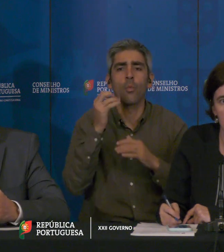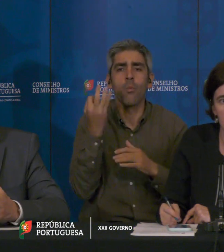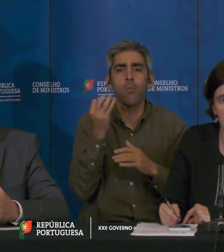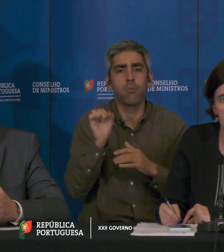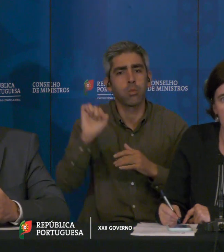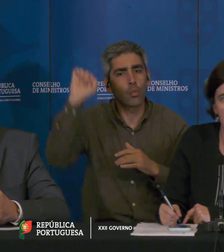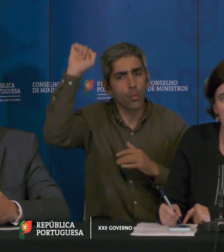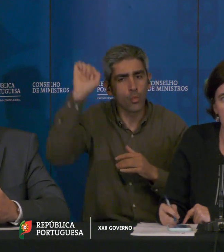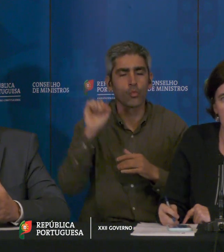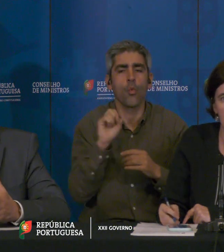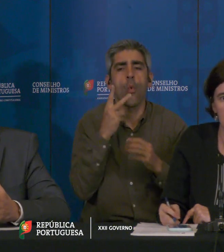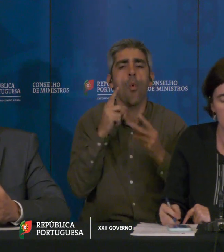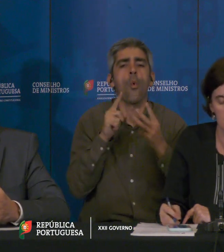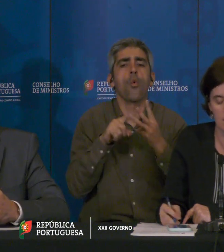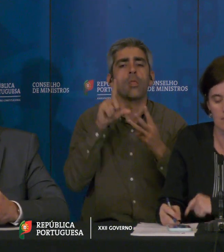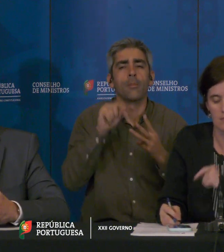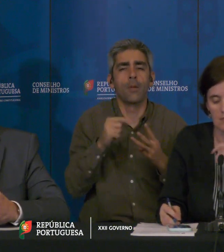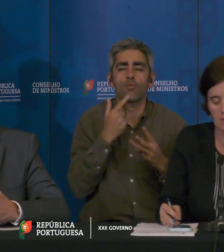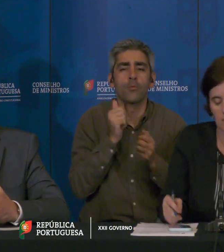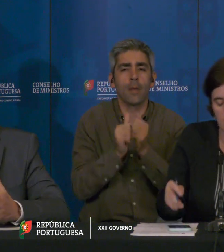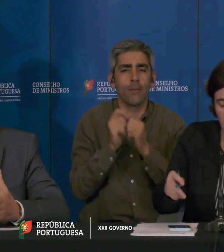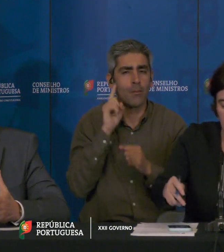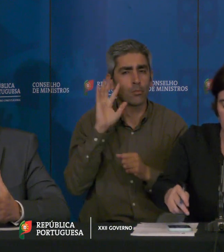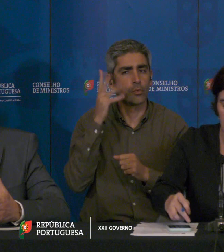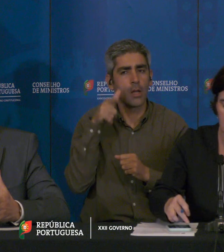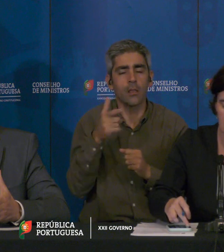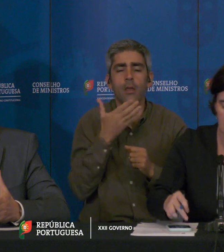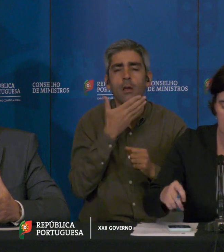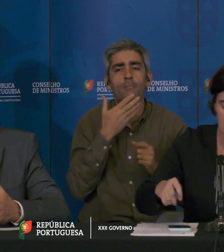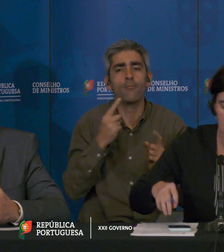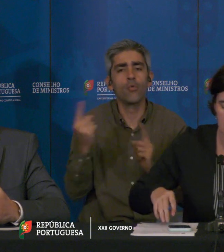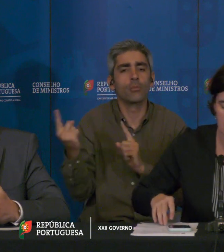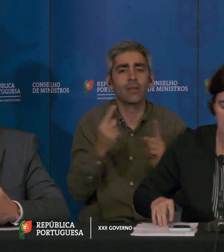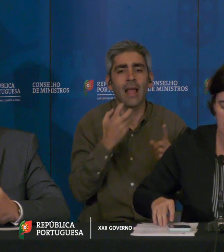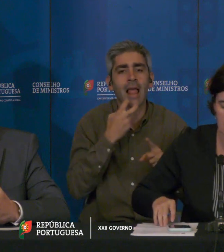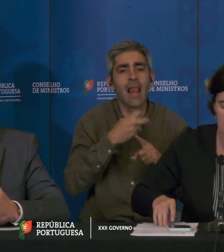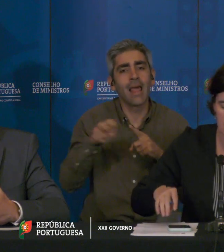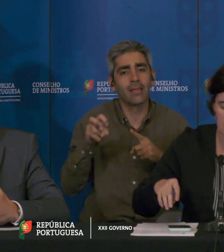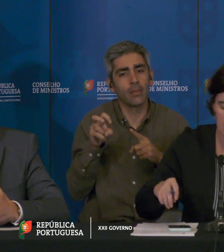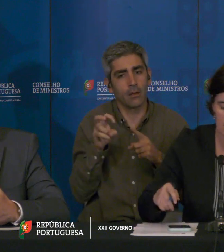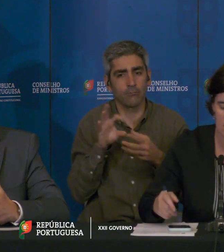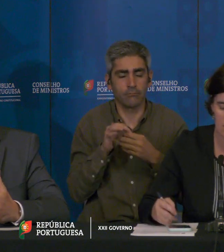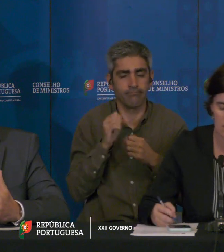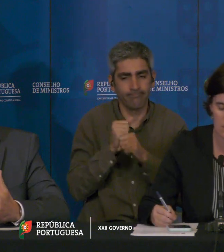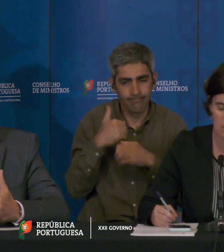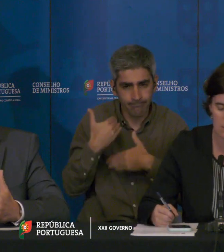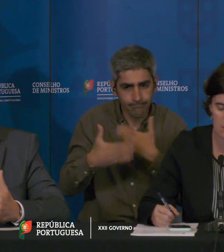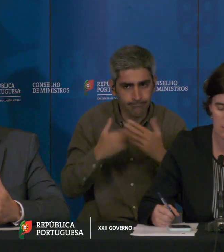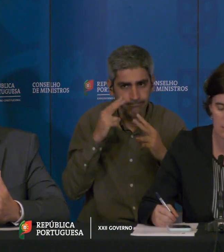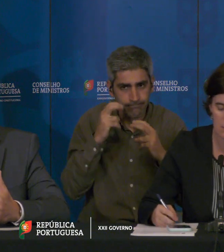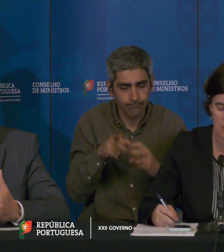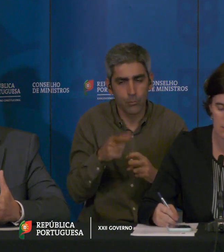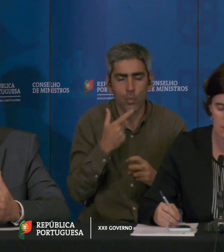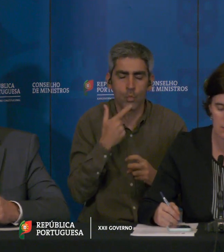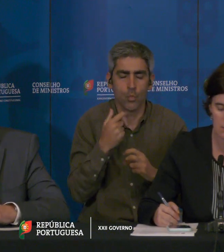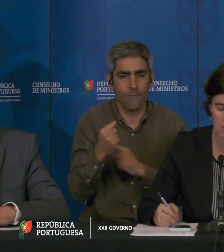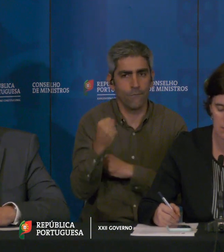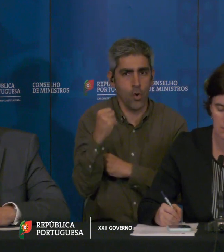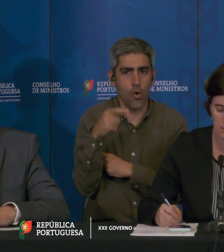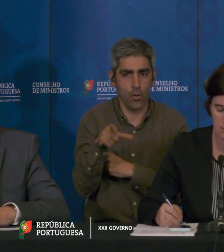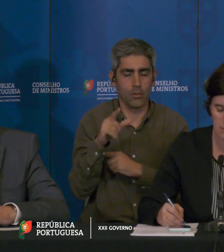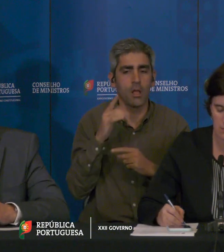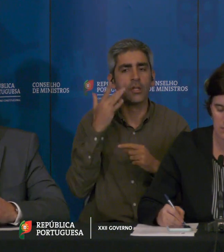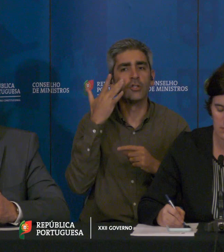que tem um papel muito importante ao nível da mobilidade elétrica, sendo uma empresa fortemente exportadora nesta zona de